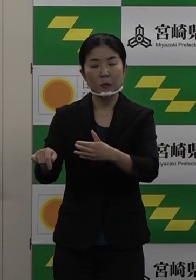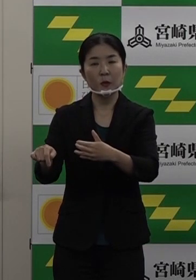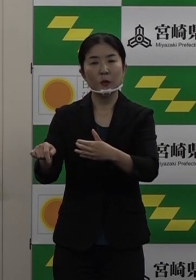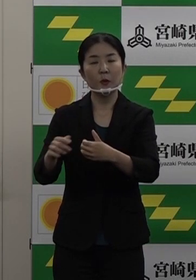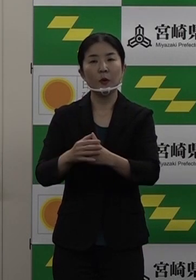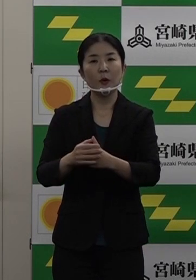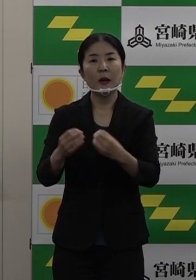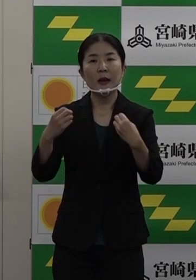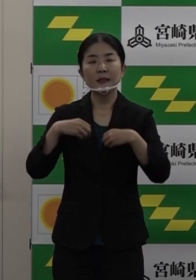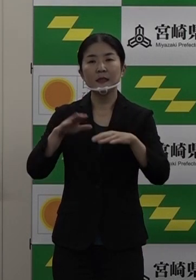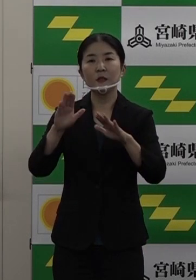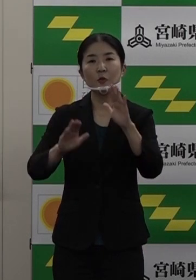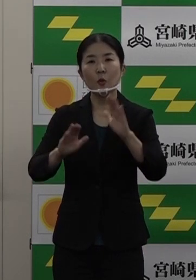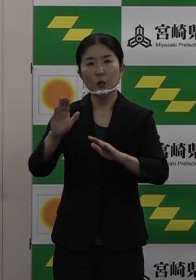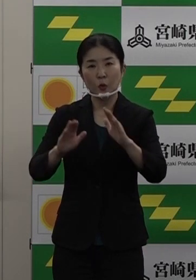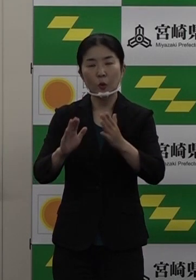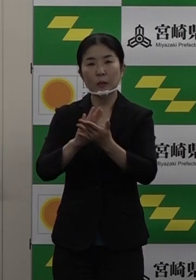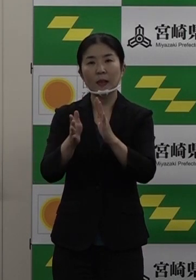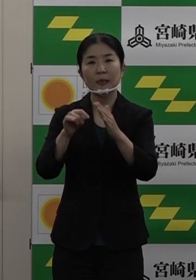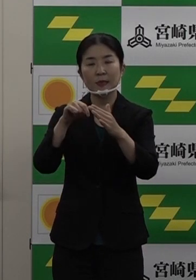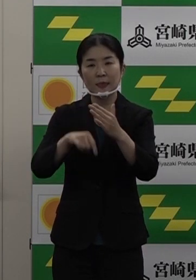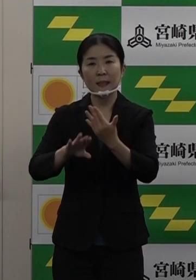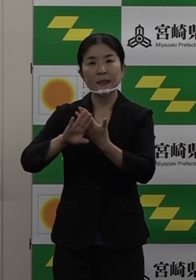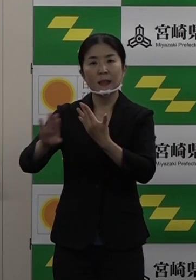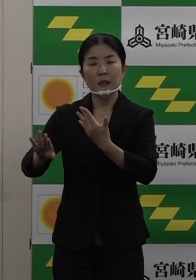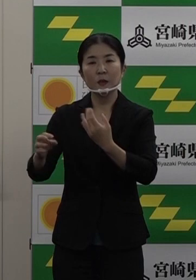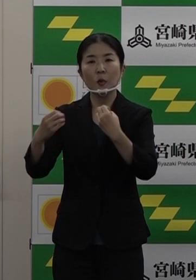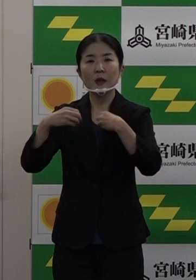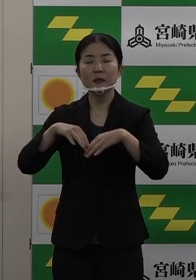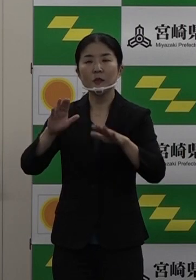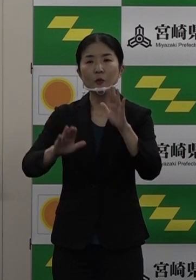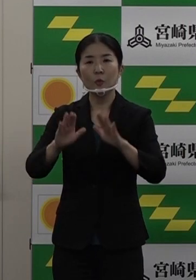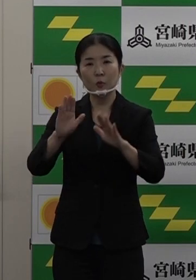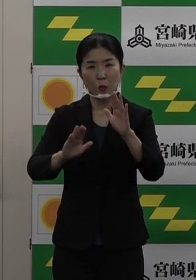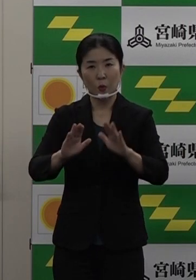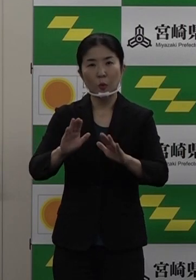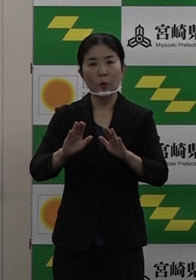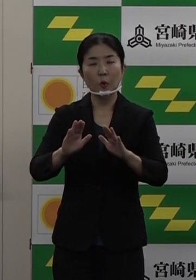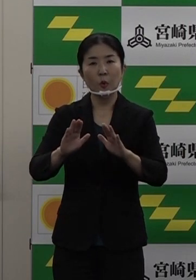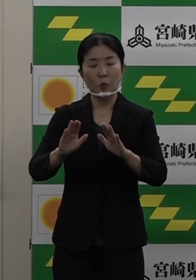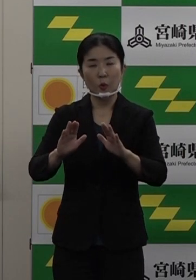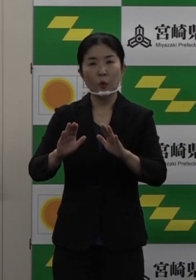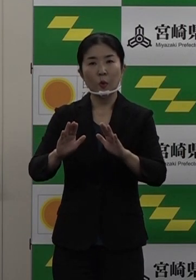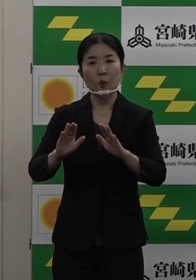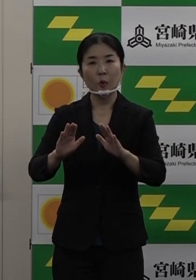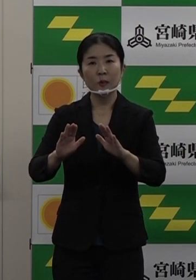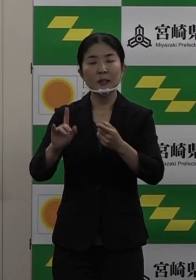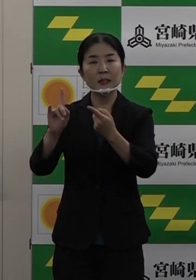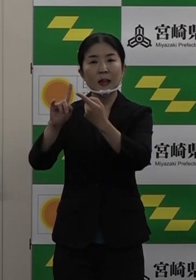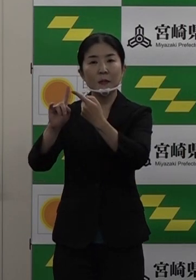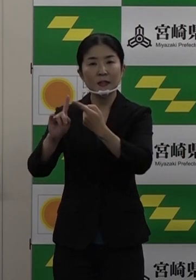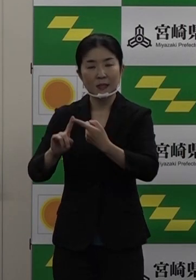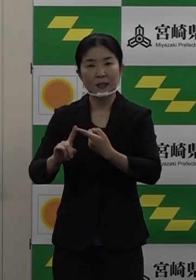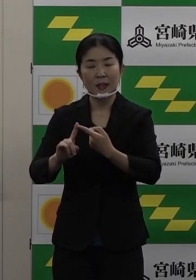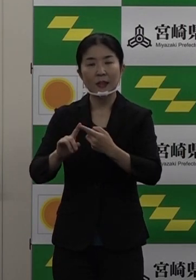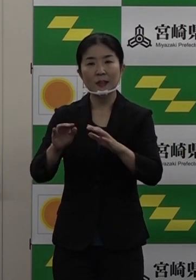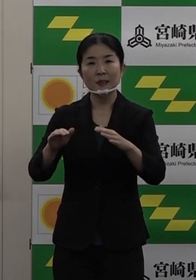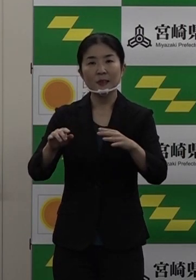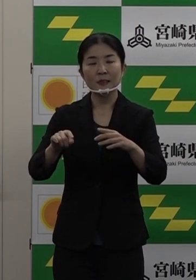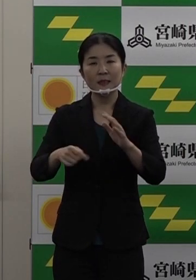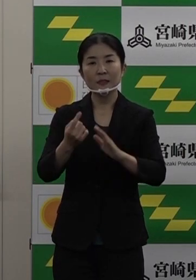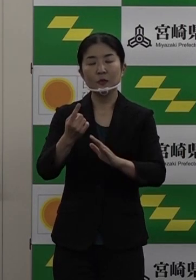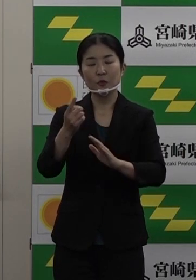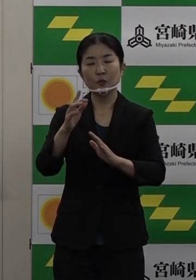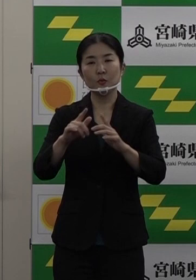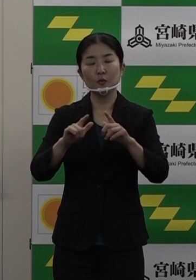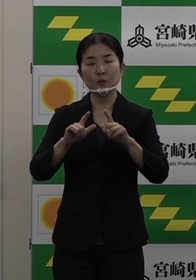ります。感染状況、県内外の感染状況を見極めながら、この感染拡大緊急警報の手術につい